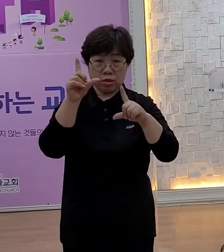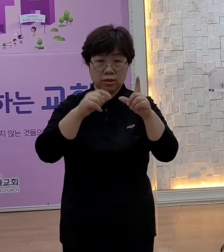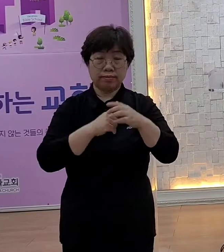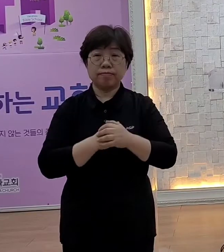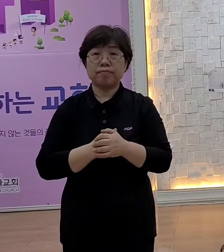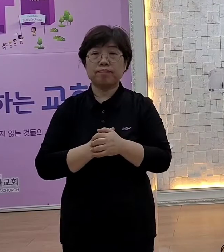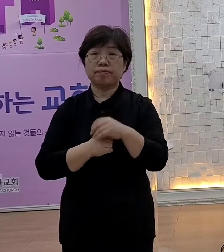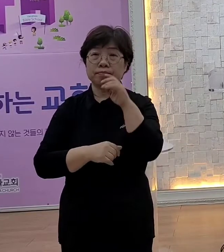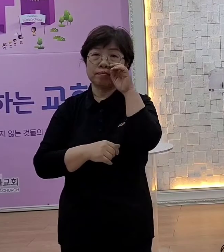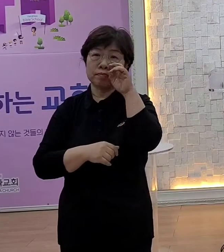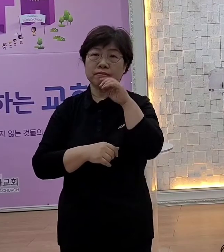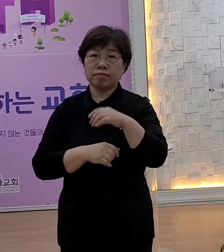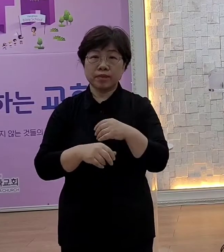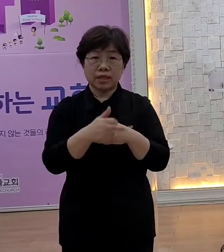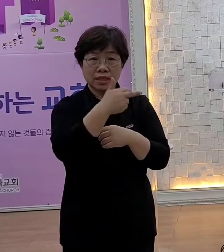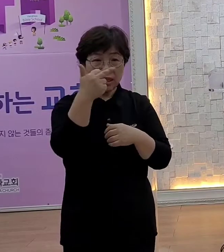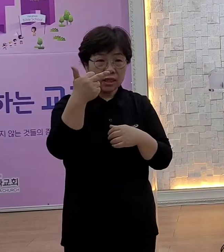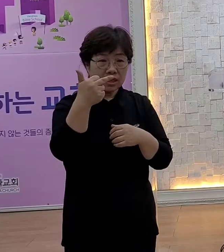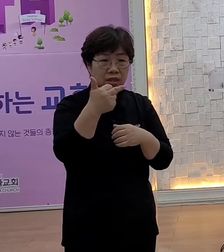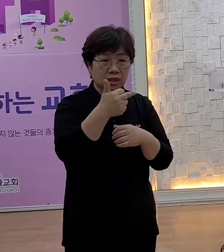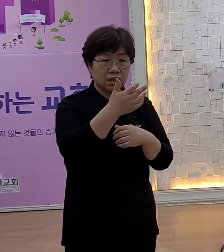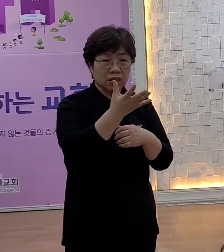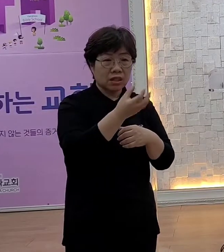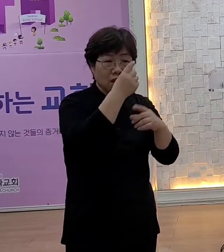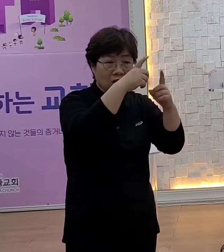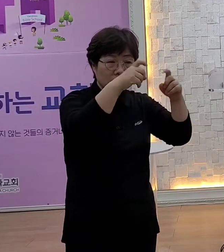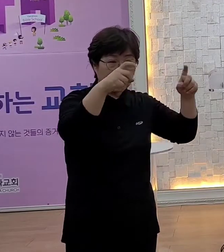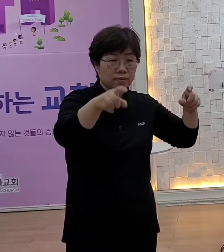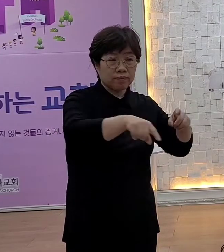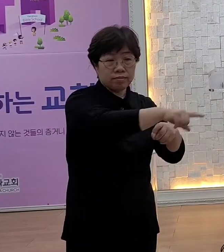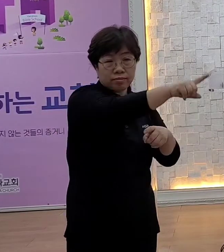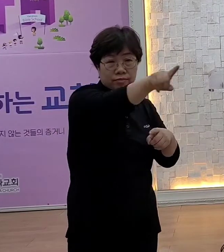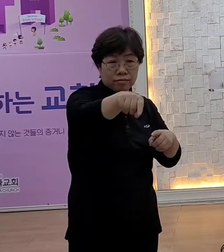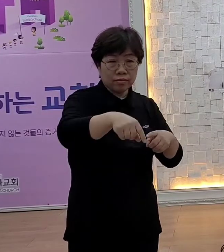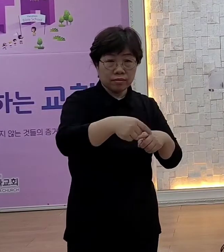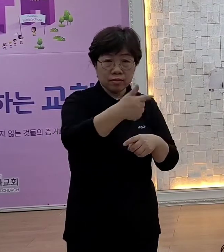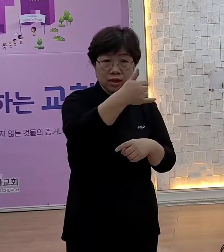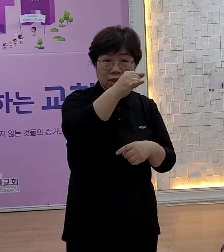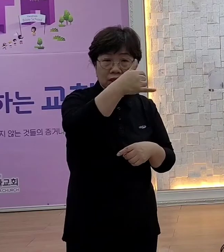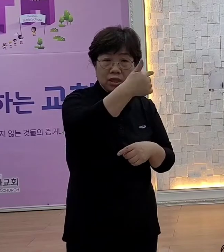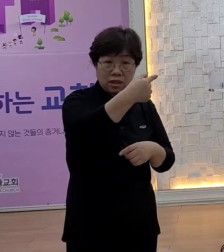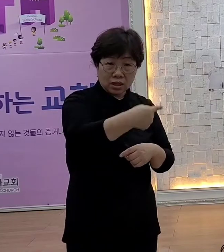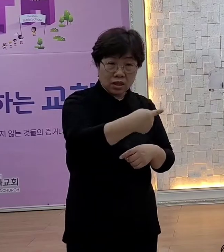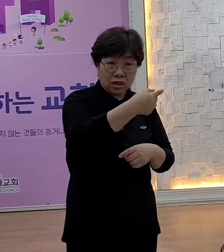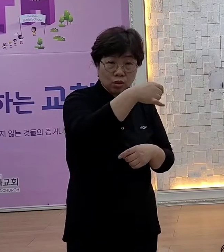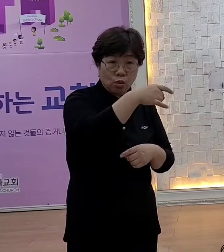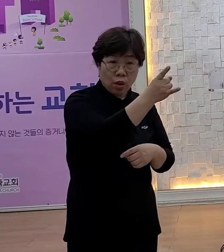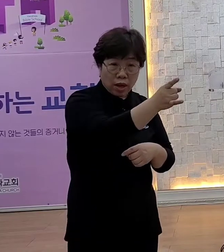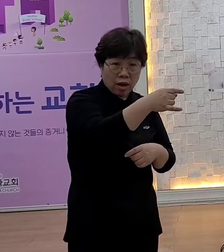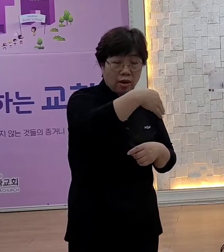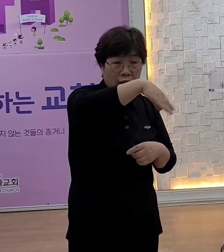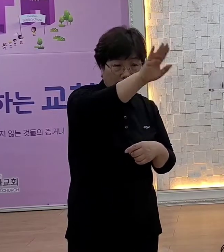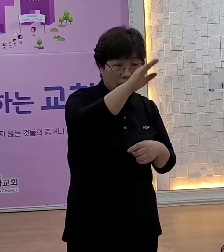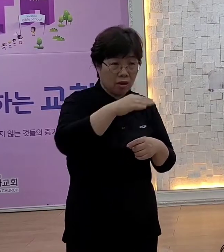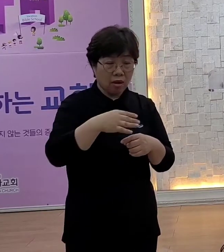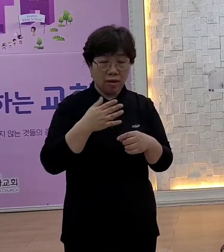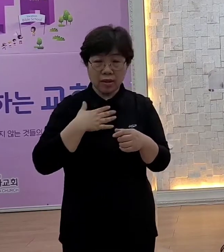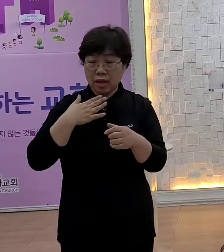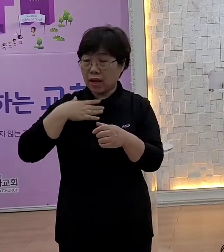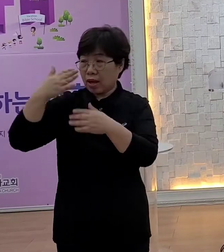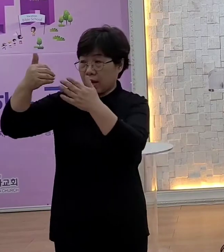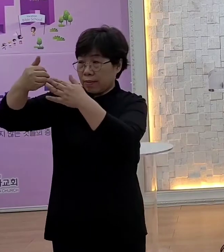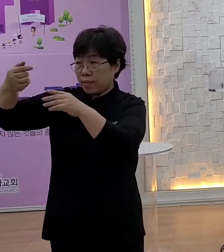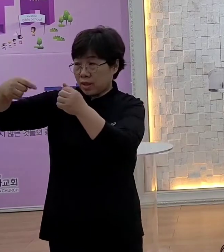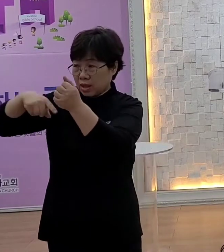그래서 저 큰 성읍 니느웨로 가서 내가 내게 명한 그 모든 일들을 선포하라. 이렇게